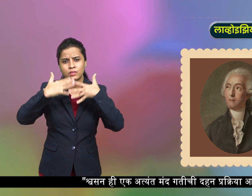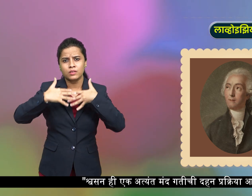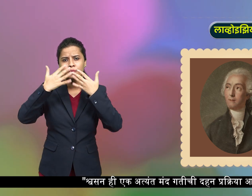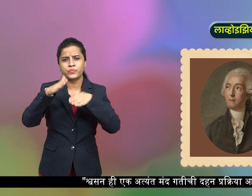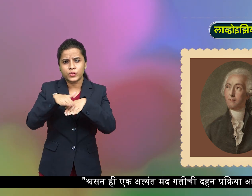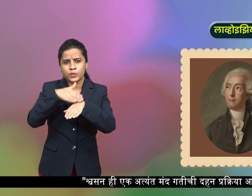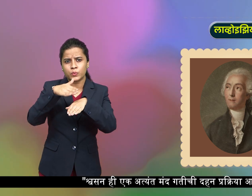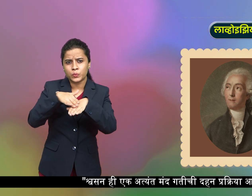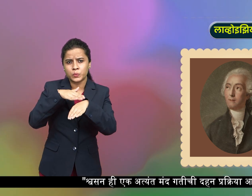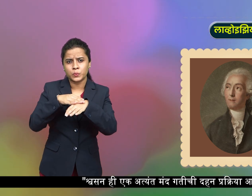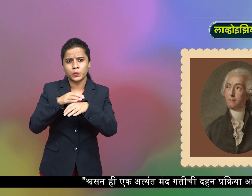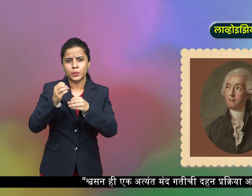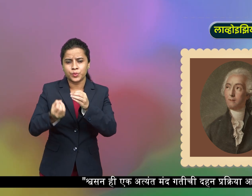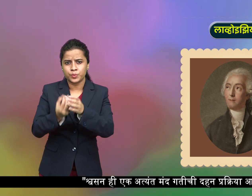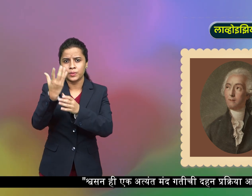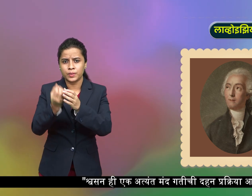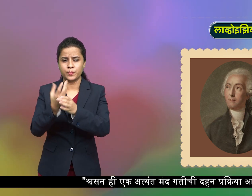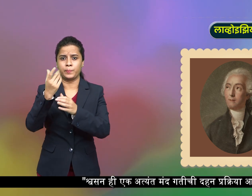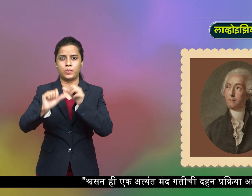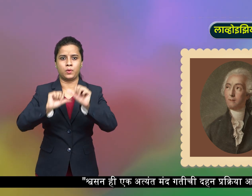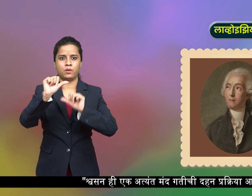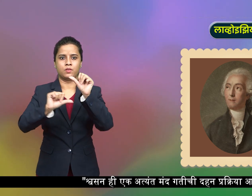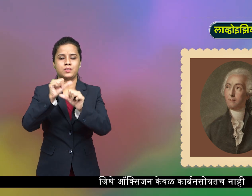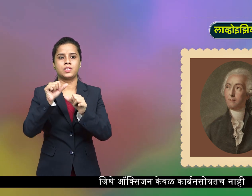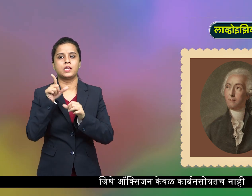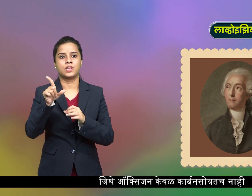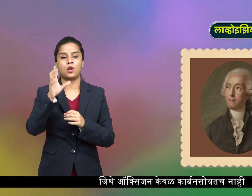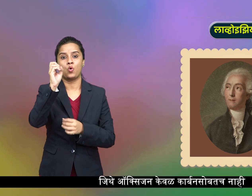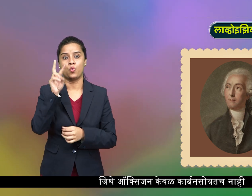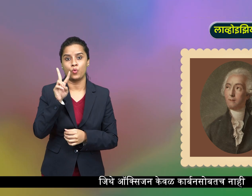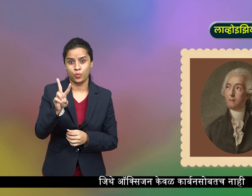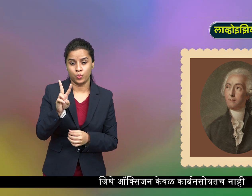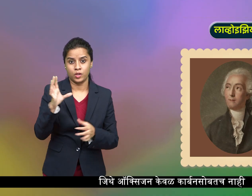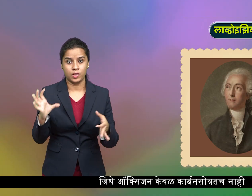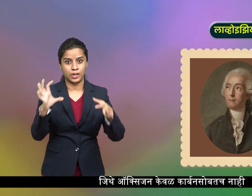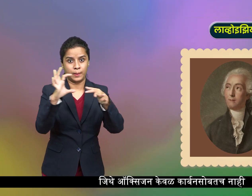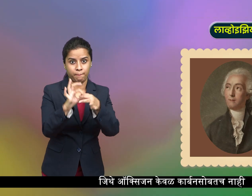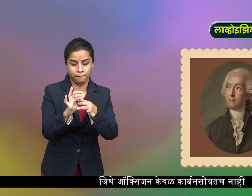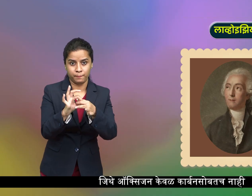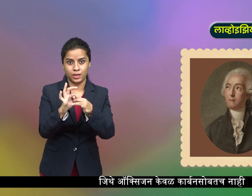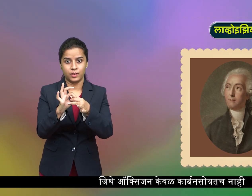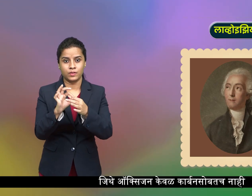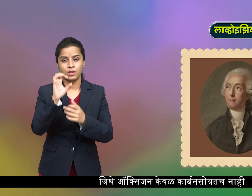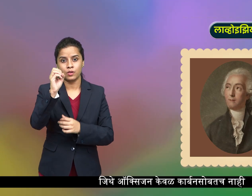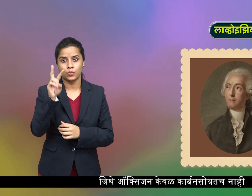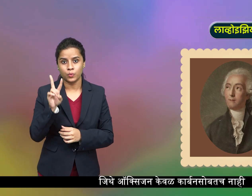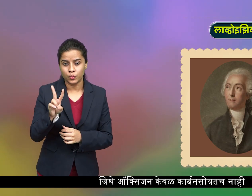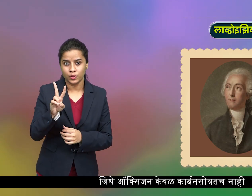श्वसन ही एक अत्यंत मंद गतीची दहन प्रक्रिया आहे, जिथे ऑक्सिजन केवळ कार्बन सोबतच